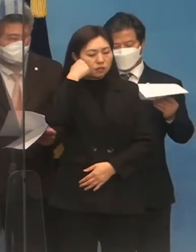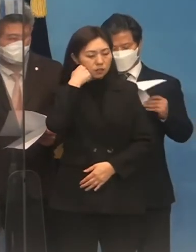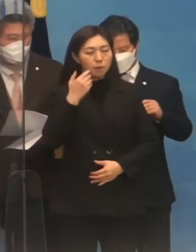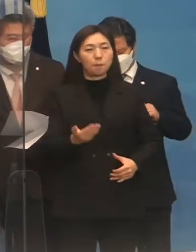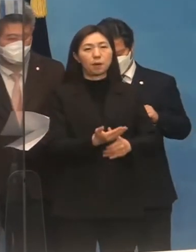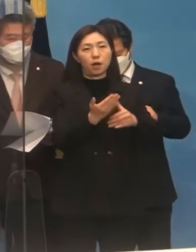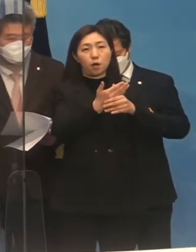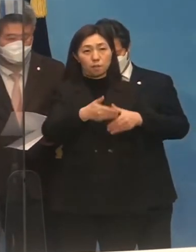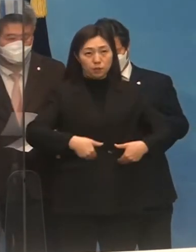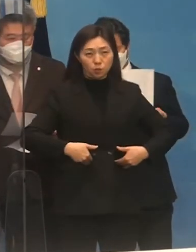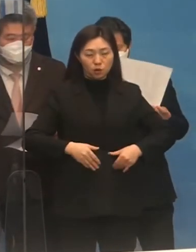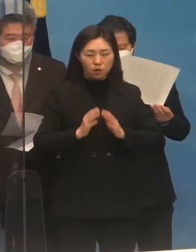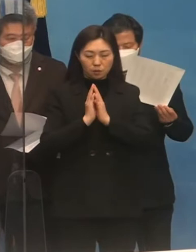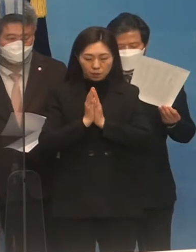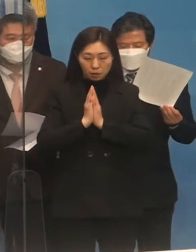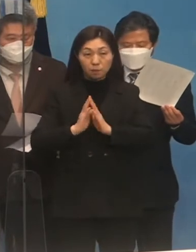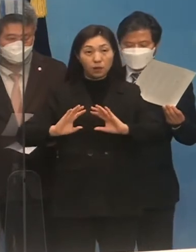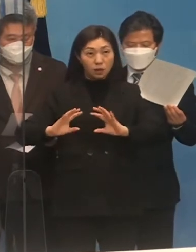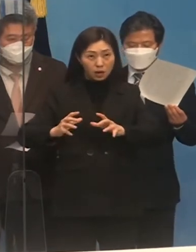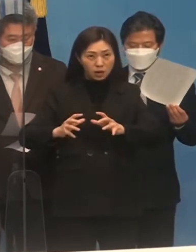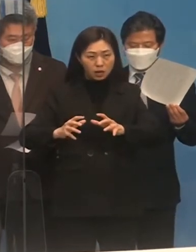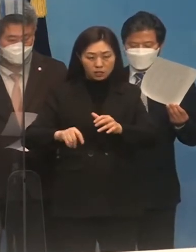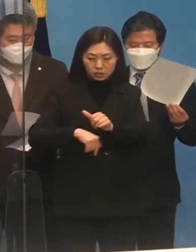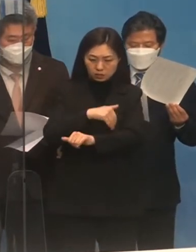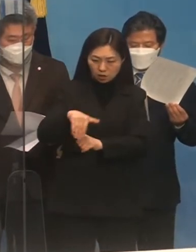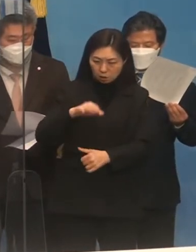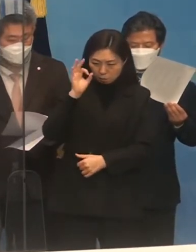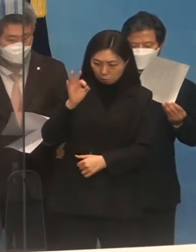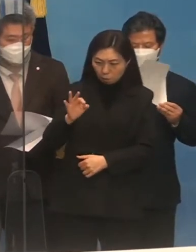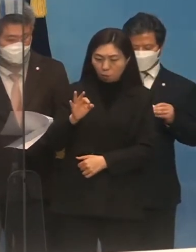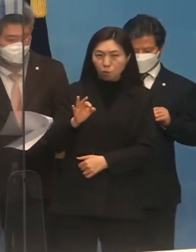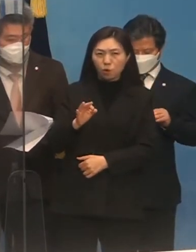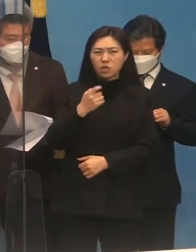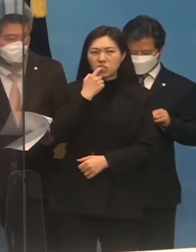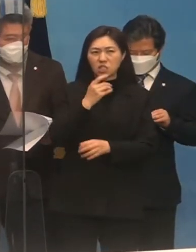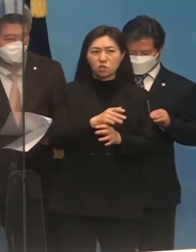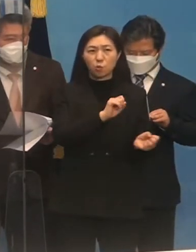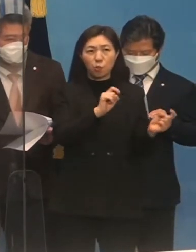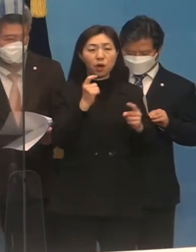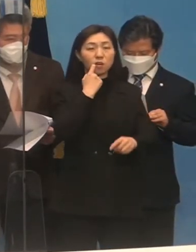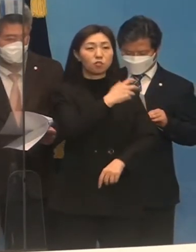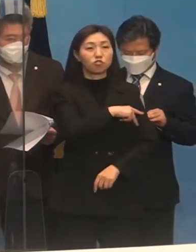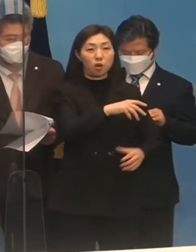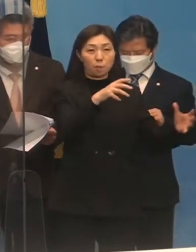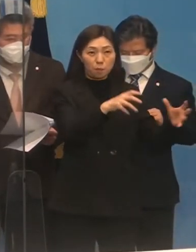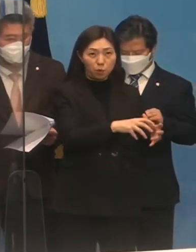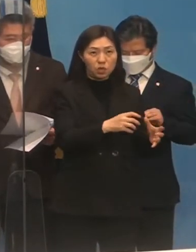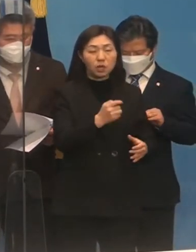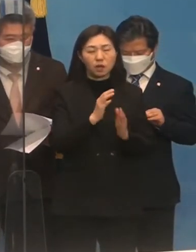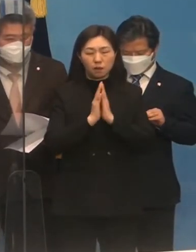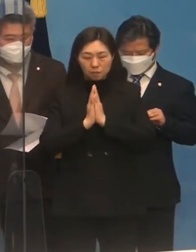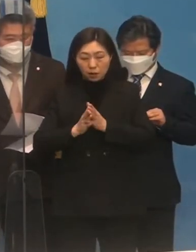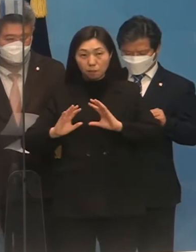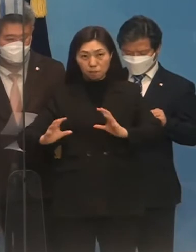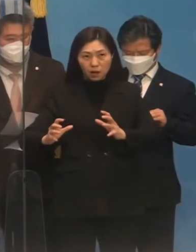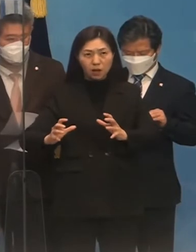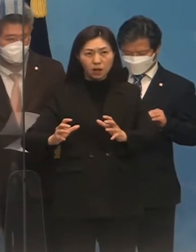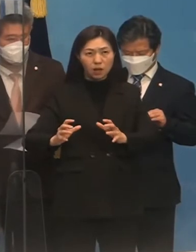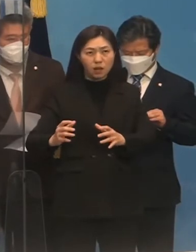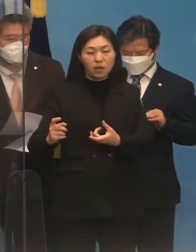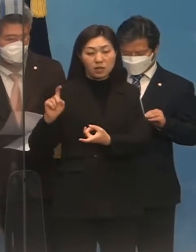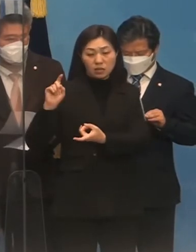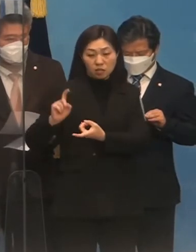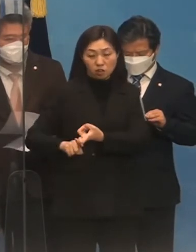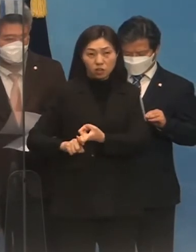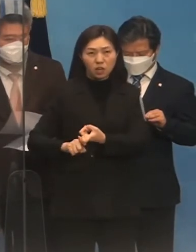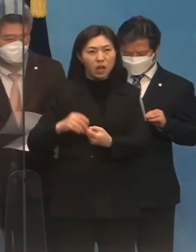1년을 돌이켜보며 미얀마 평화와 민주주의 회복을 위한 국회의원 모임과 미얀마 민주주의와 연대하는 한국